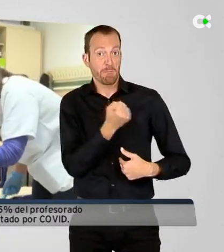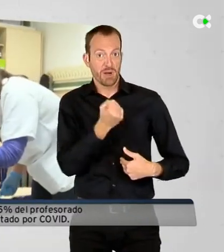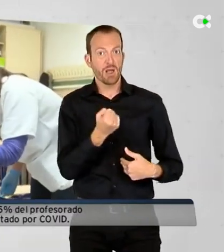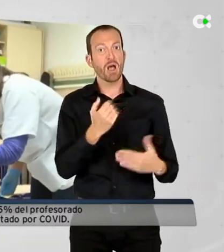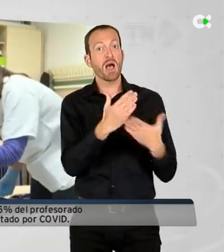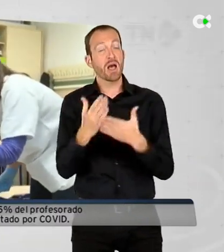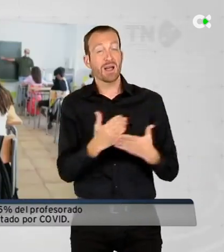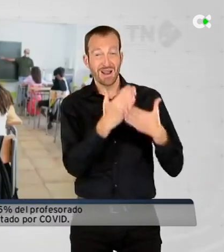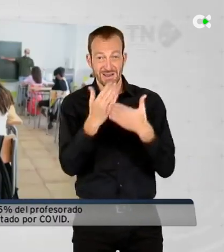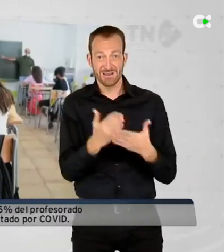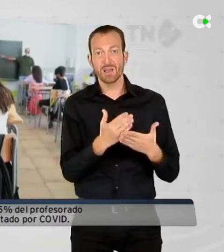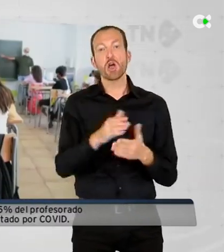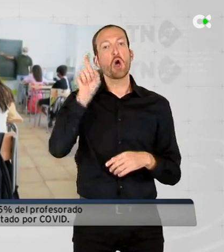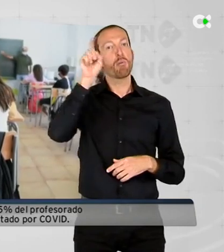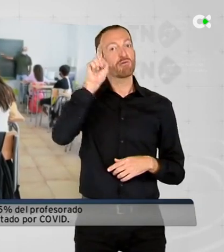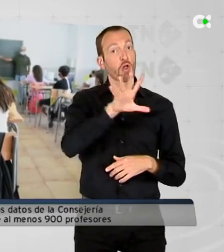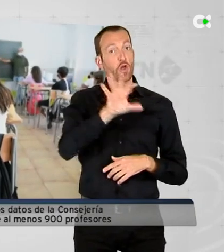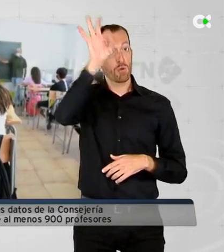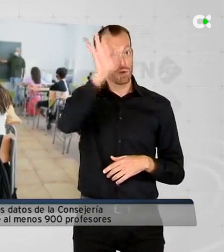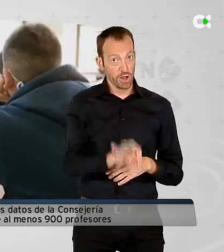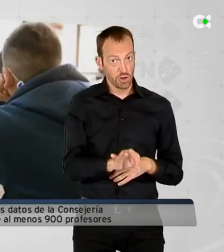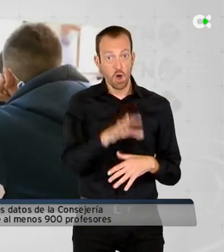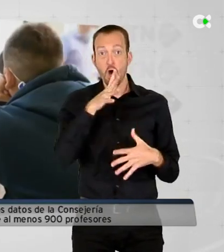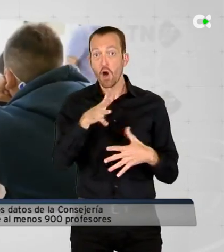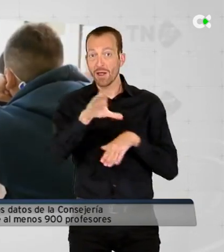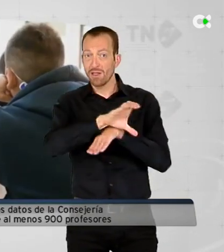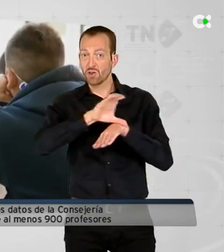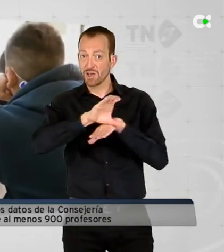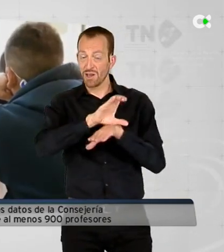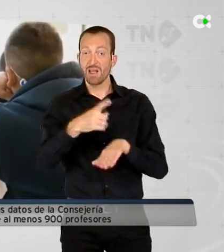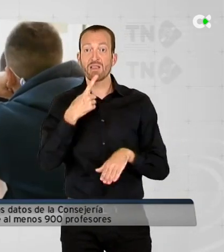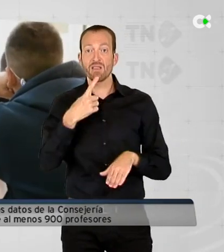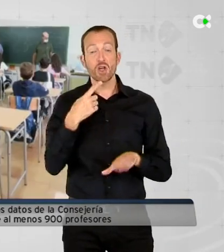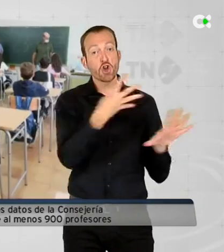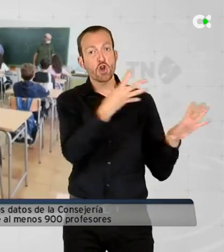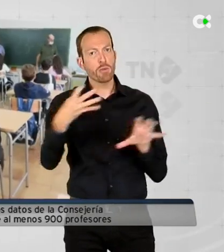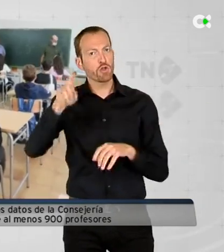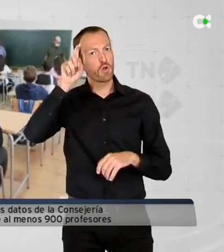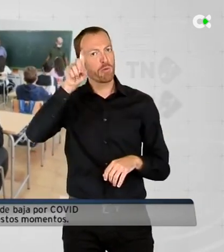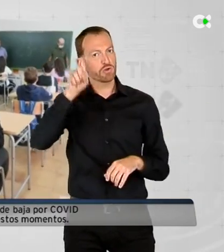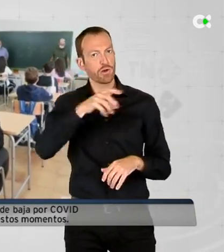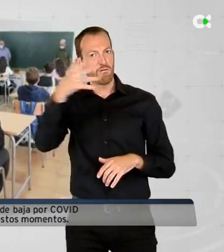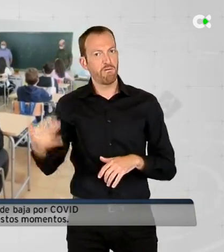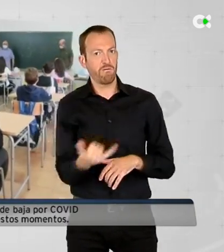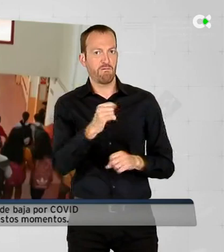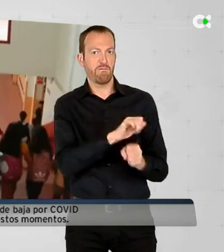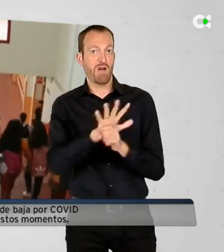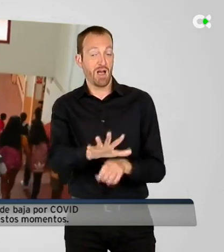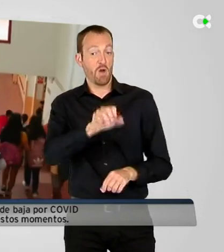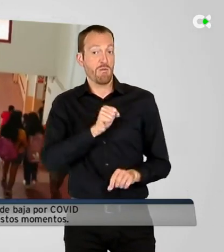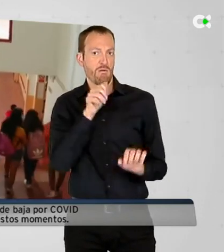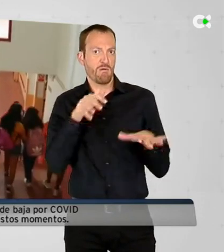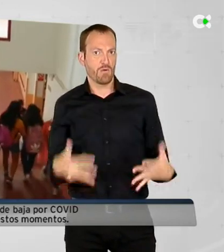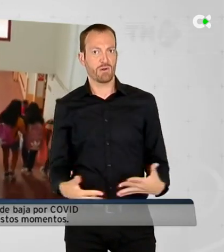5% del profesorado afectado por COVID. Los primeros datos de la consejería apuntan a que al menos 900 profesores están de baja por COVID